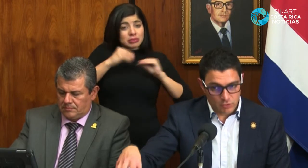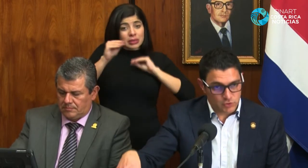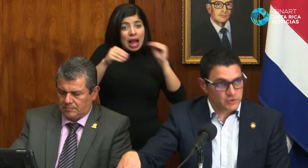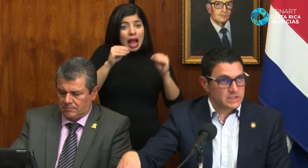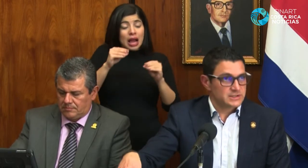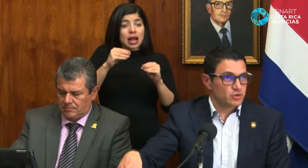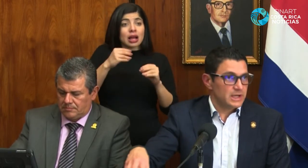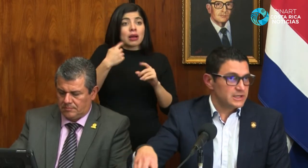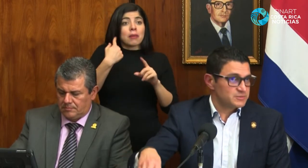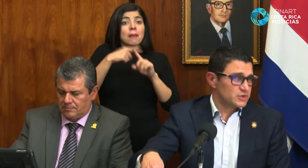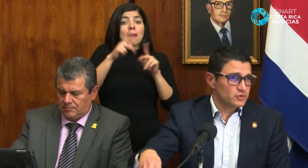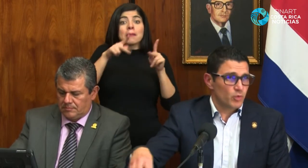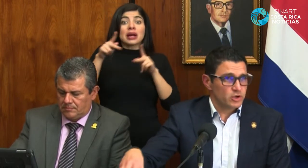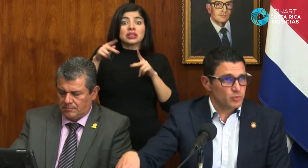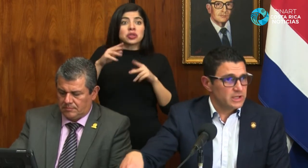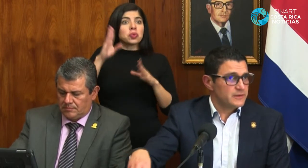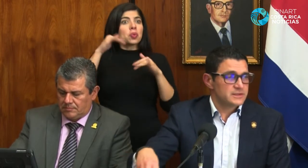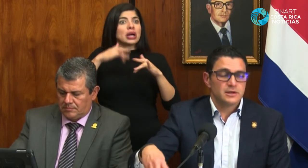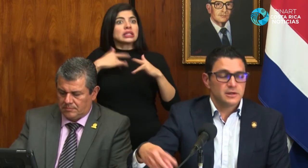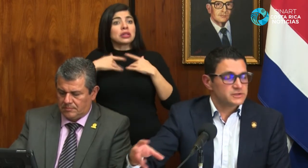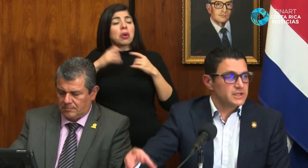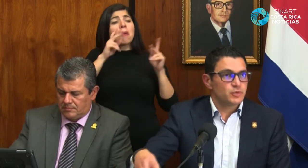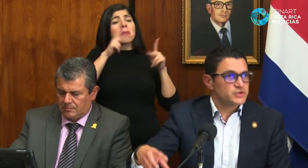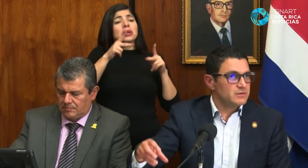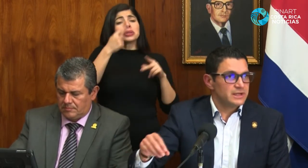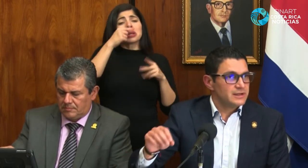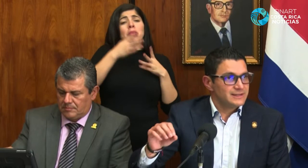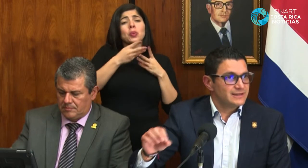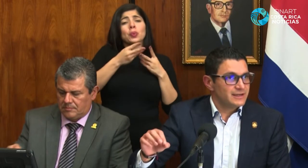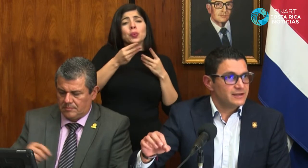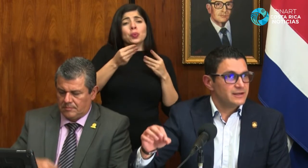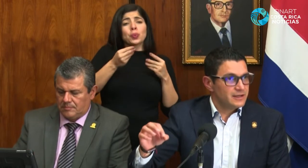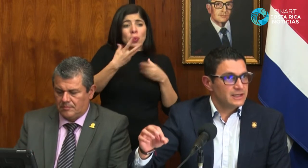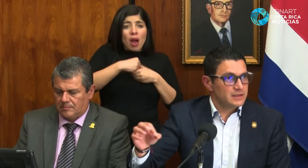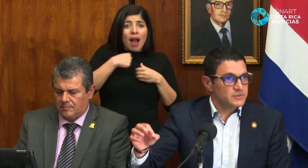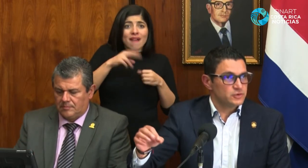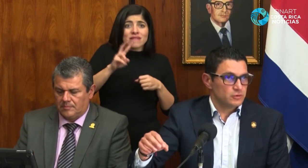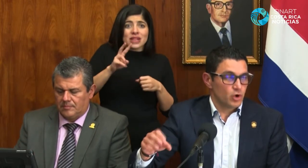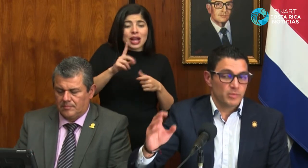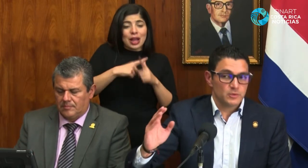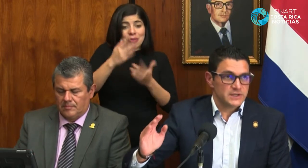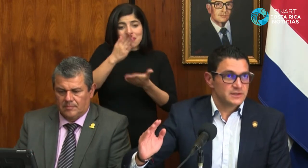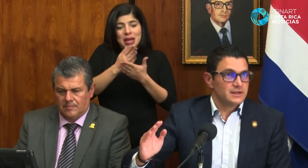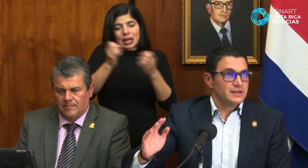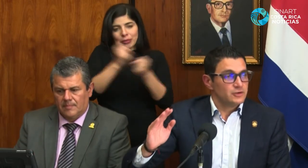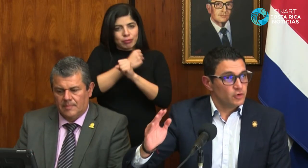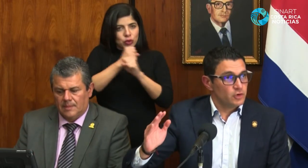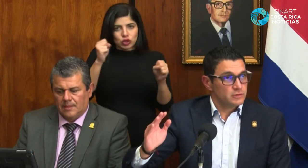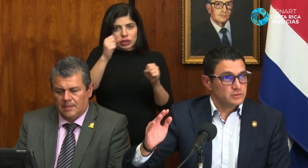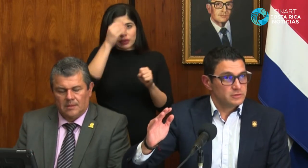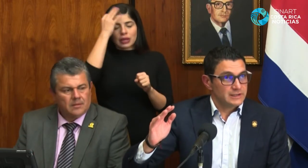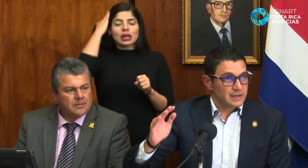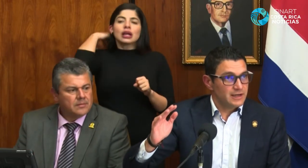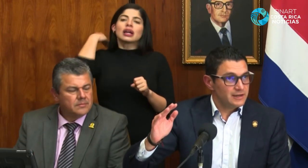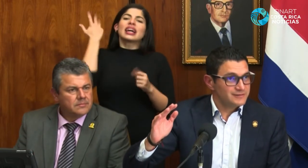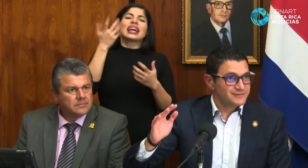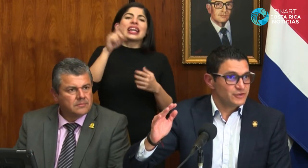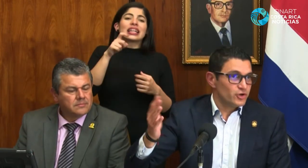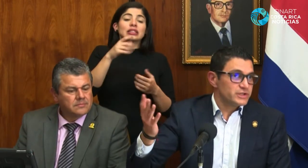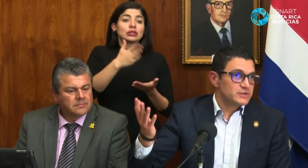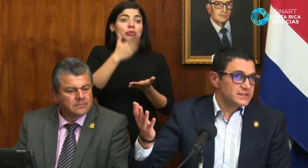de incluso personas asintomáticas, personas con cuadros muy leves, es imposible detener la transmisión. Lo que ocupamos es no